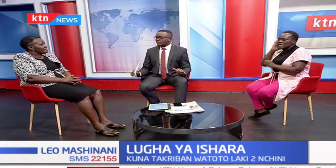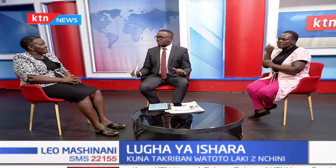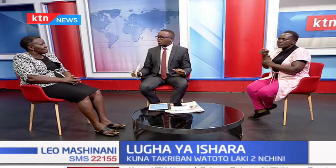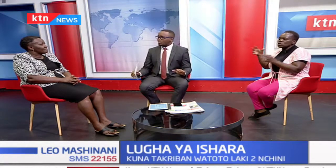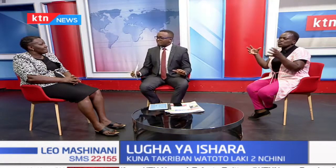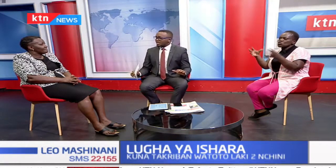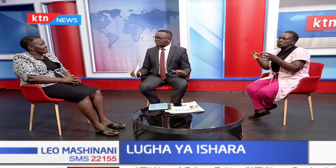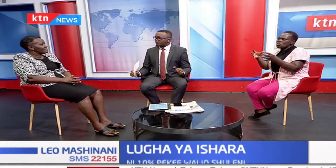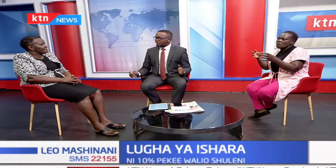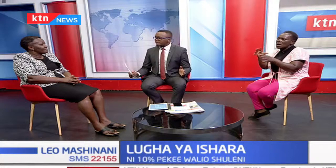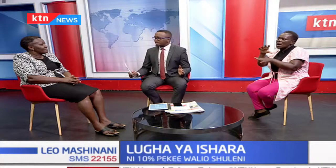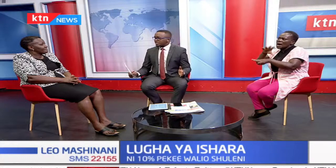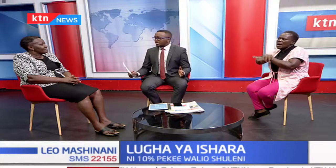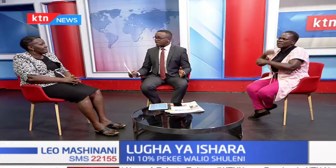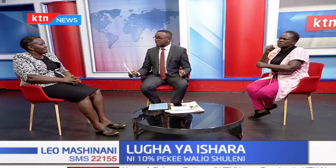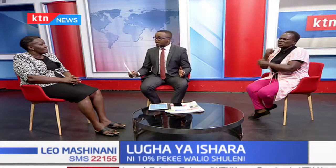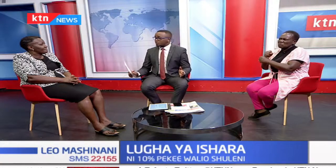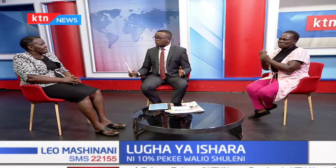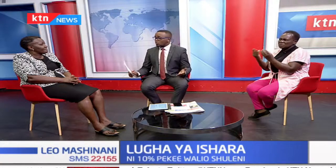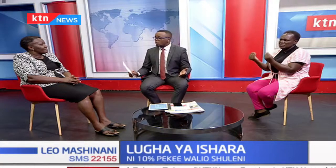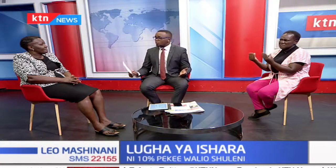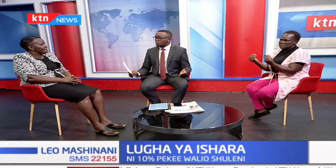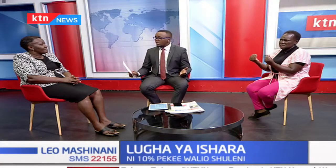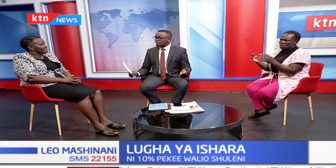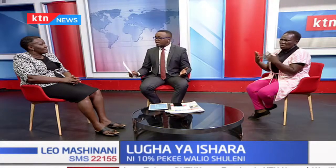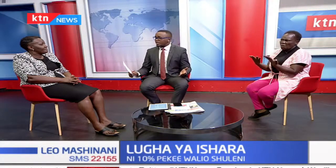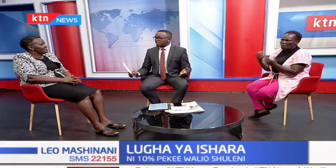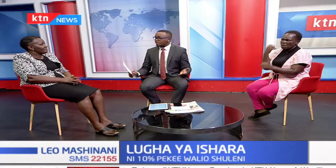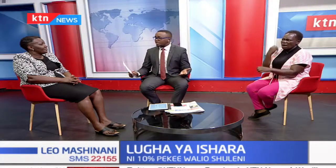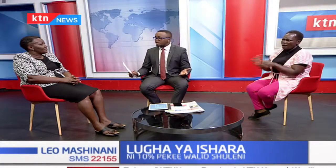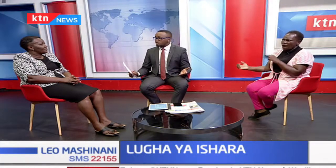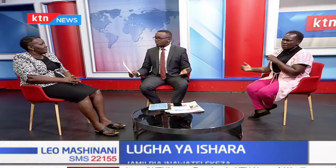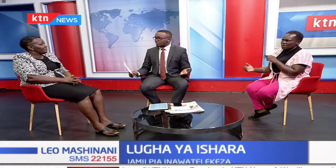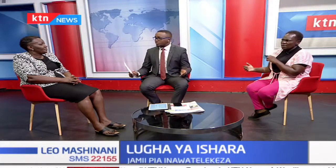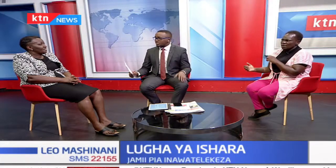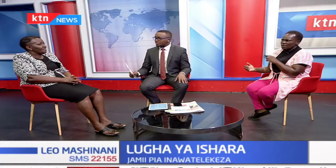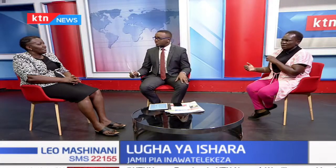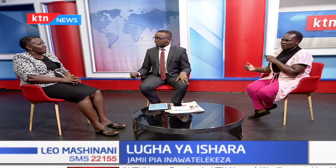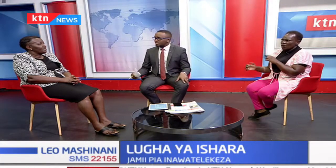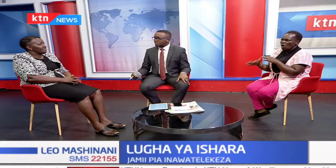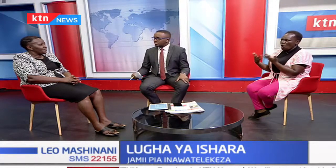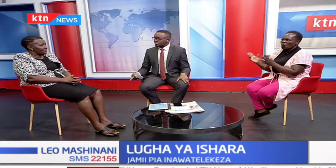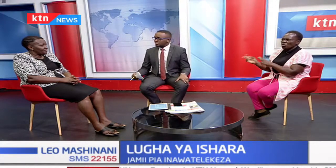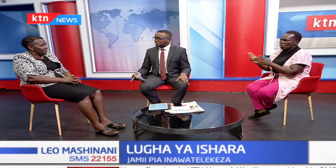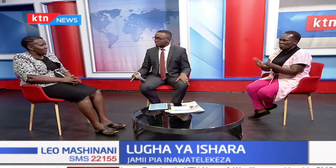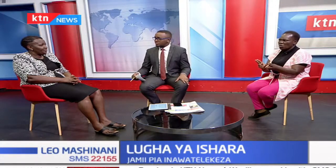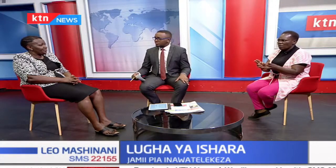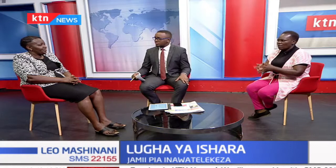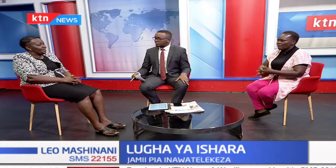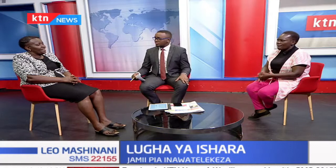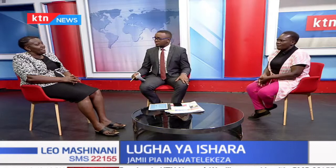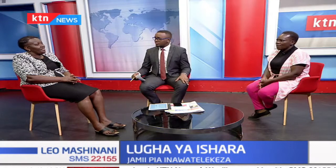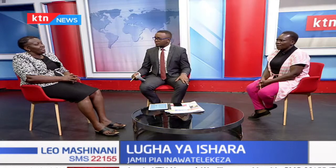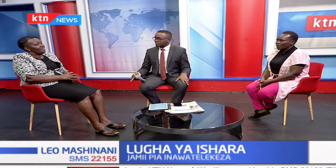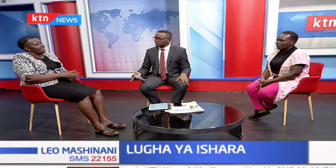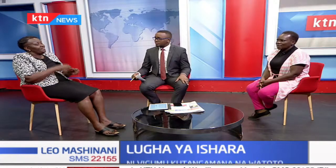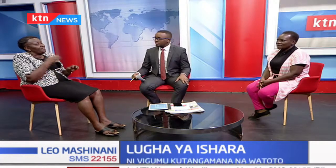je, katika kupata nafasi za kazi kuna ugumu ama ni rahisi tu ama iko sawa?